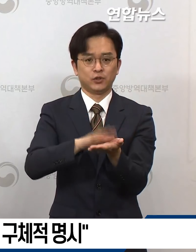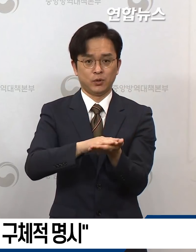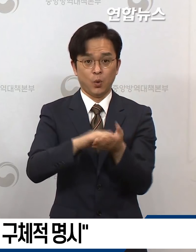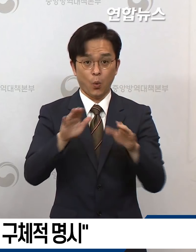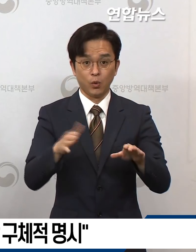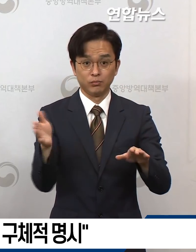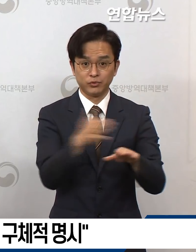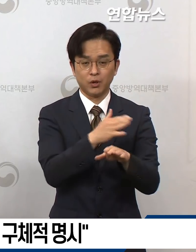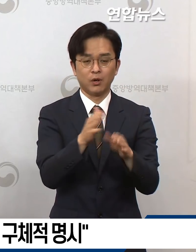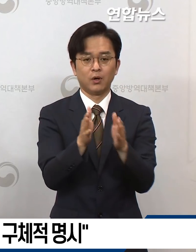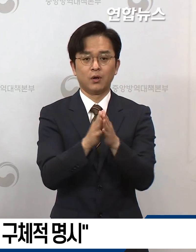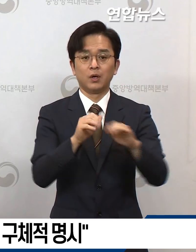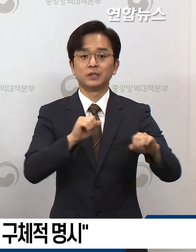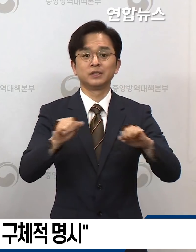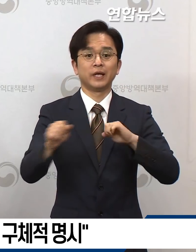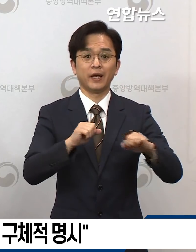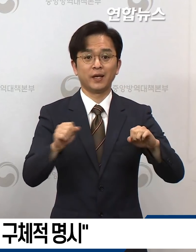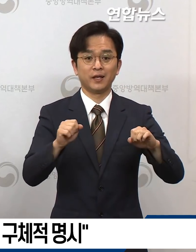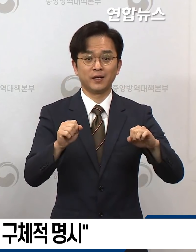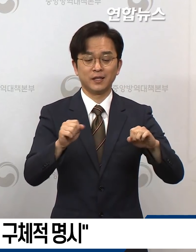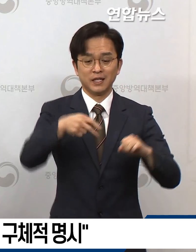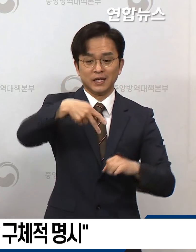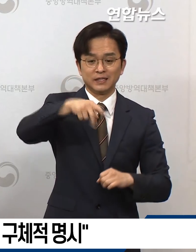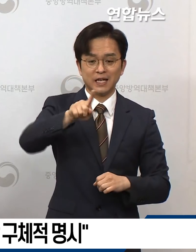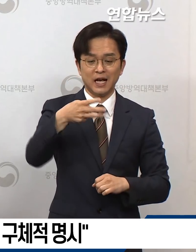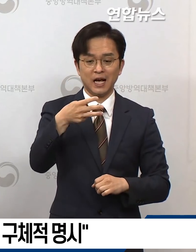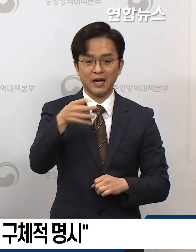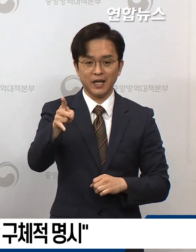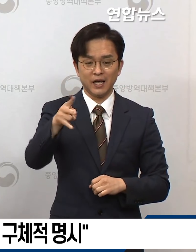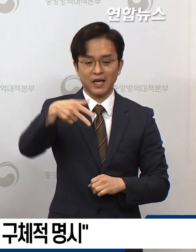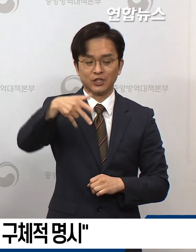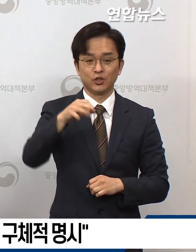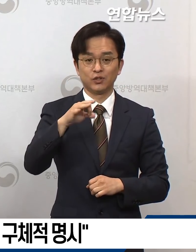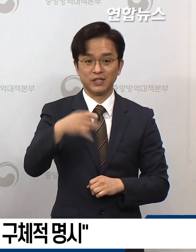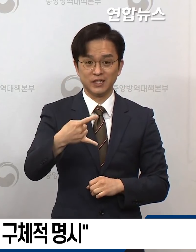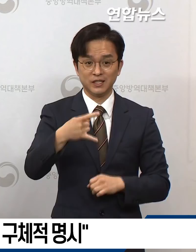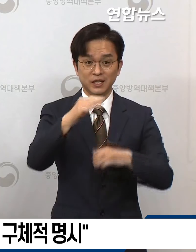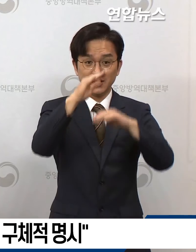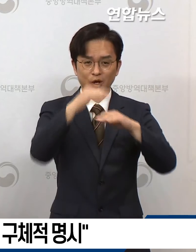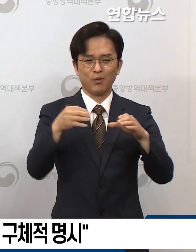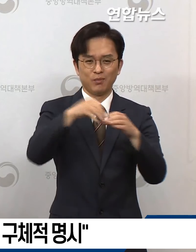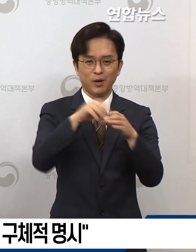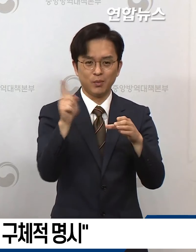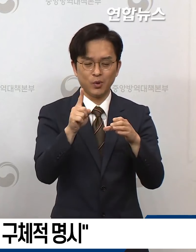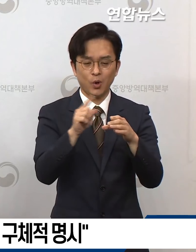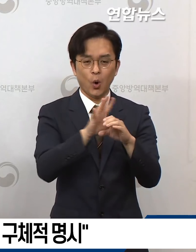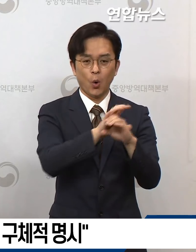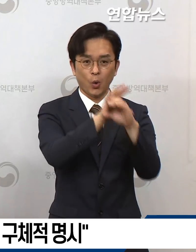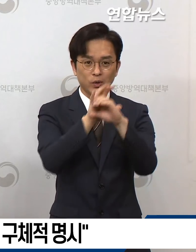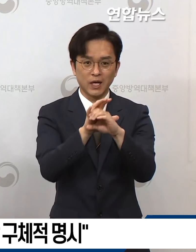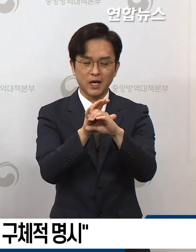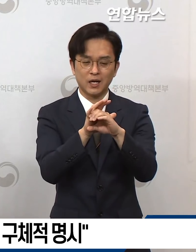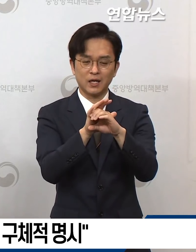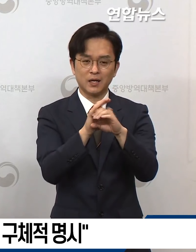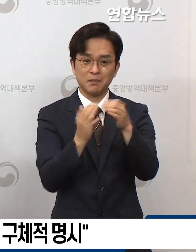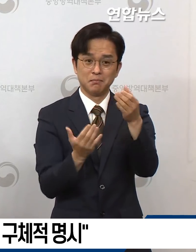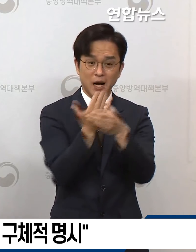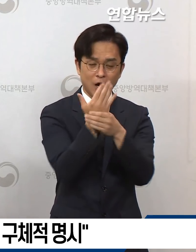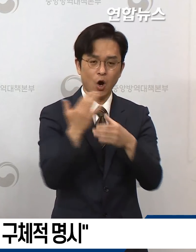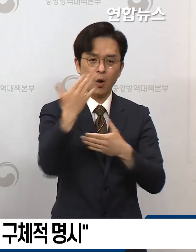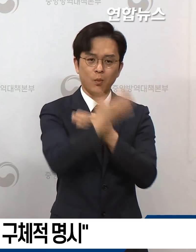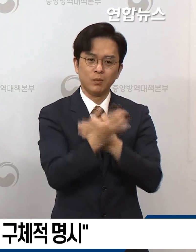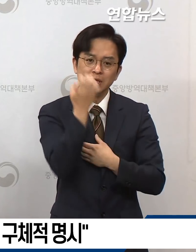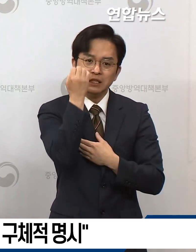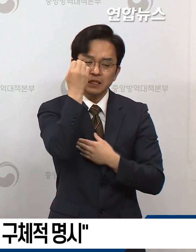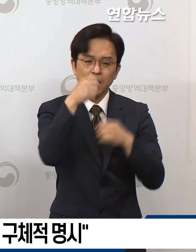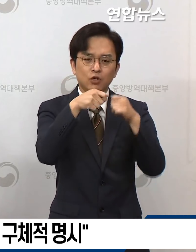시행합니다. 사례 정의 중 코로나19 임상 증상을 좀 더 구체적으로 명시하였고 다음의 경우에는